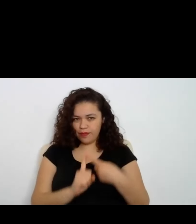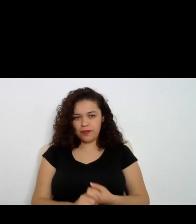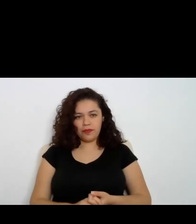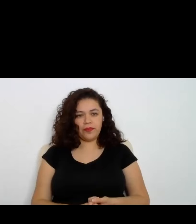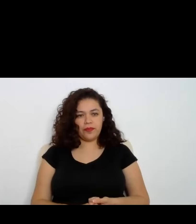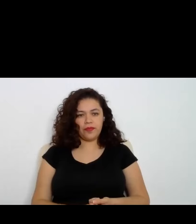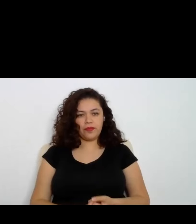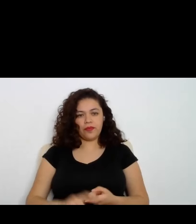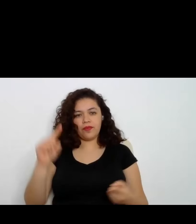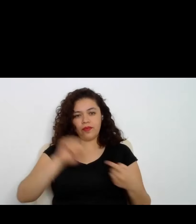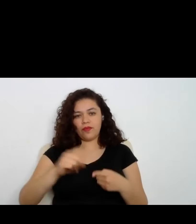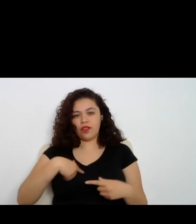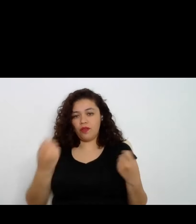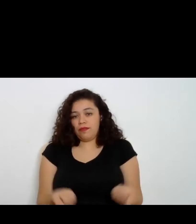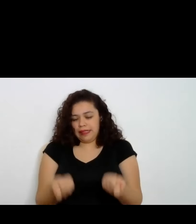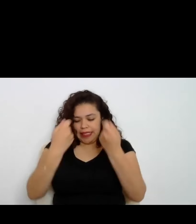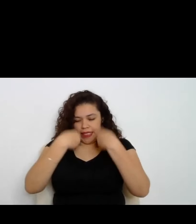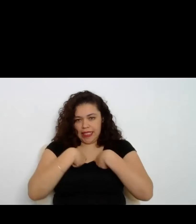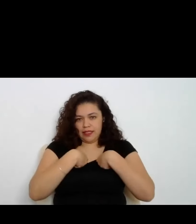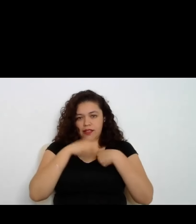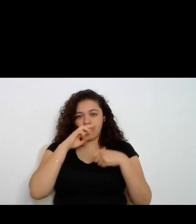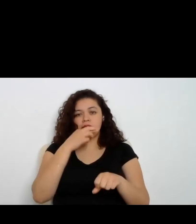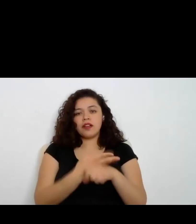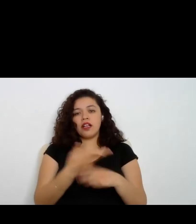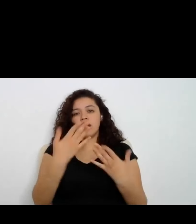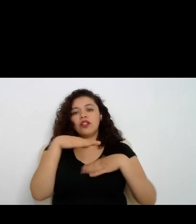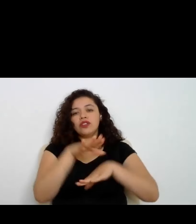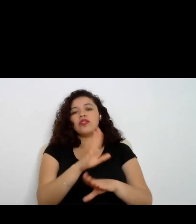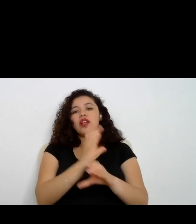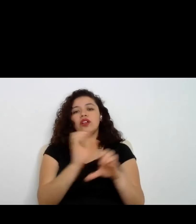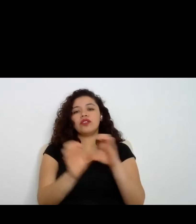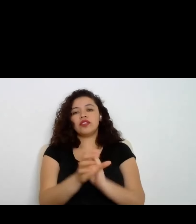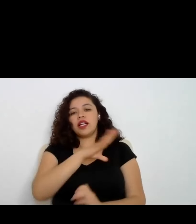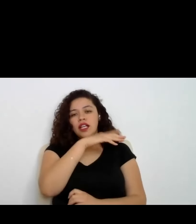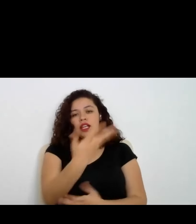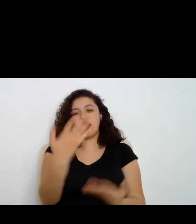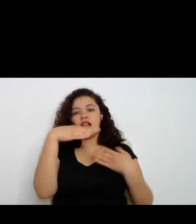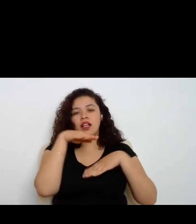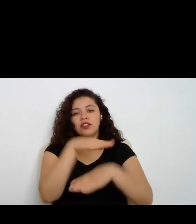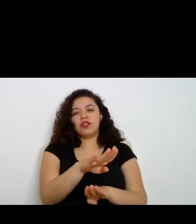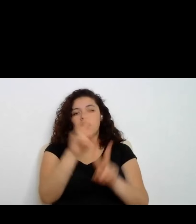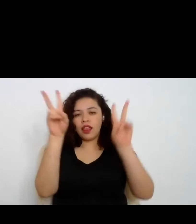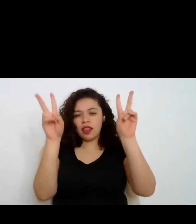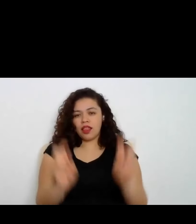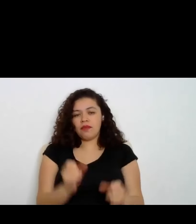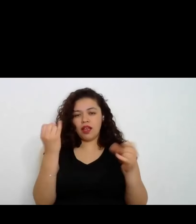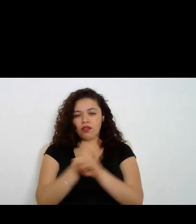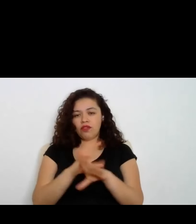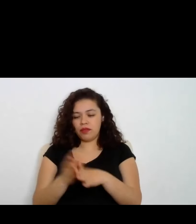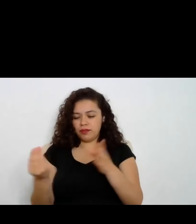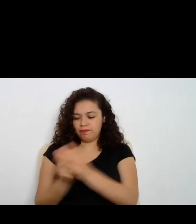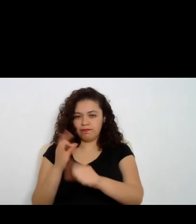me toca a mí hablar, digamos, sobre las generalidades de lo que es el tema de protección de datos